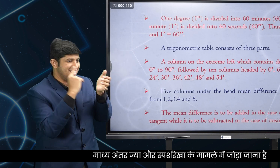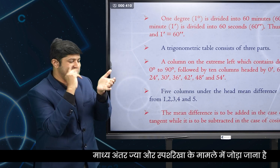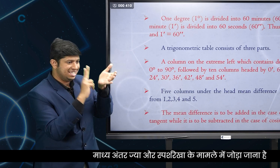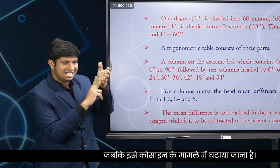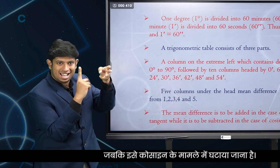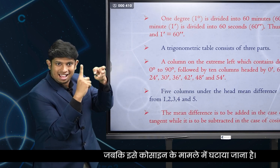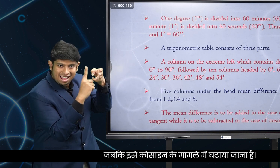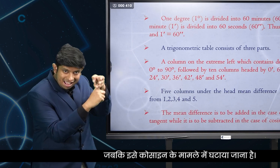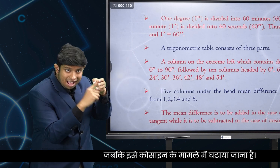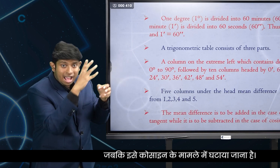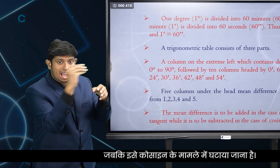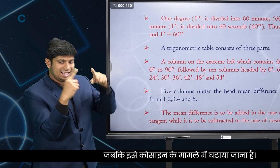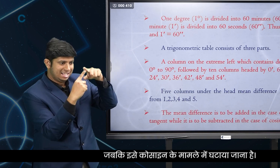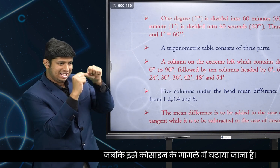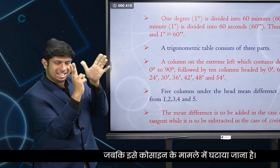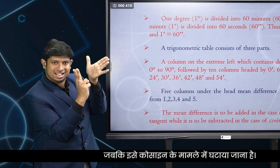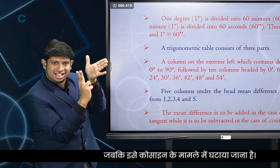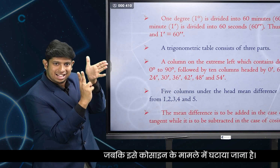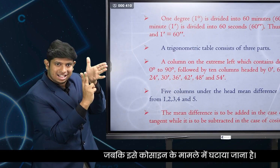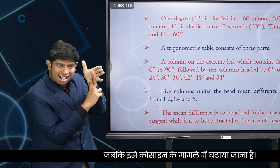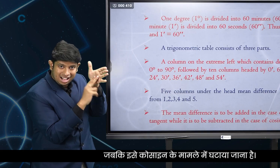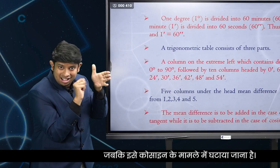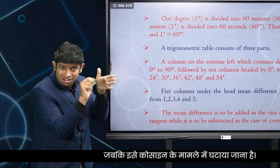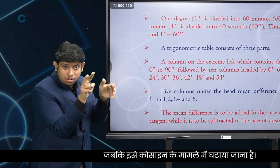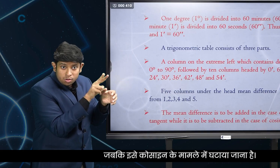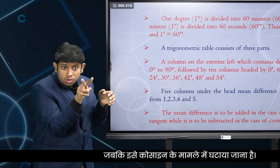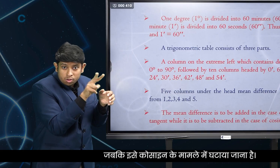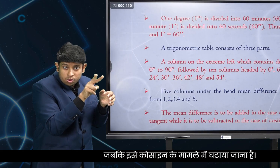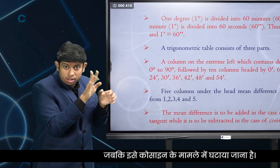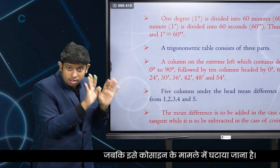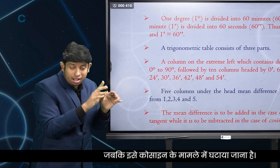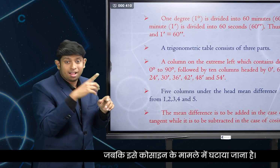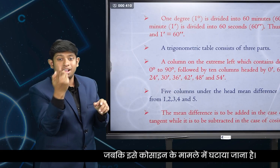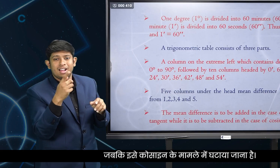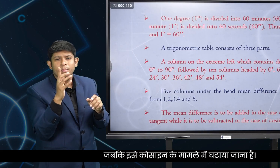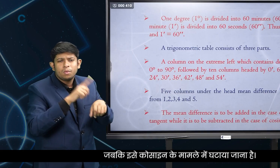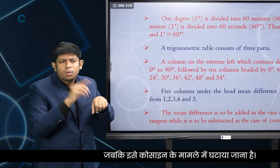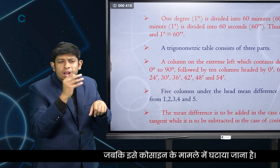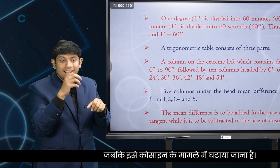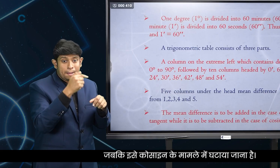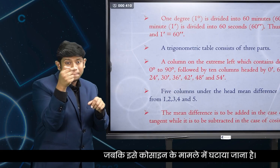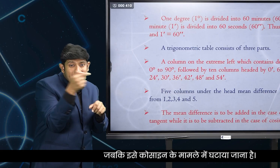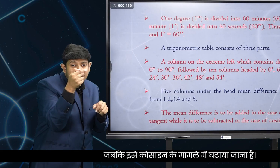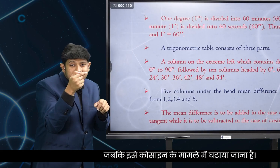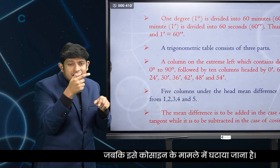है, जबकि इसे कोसाइन के मामले में घटाया जाना है।